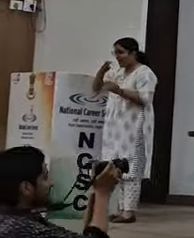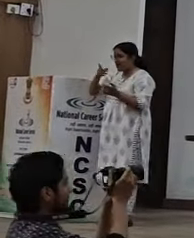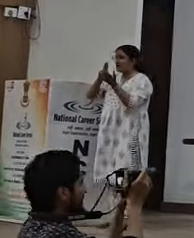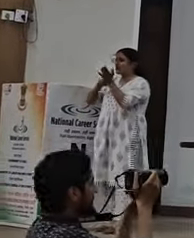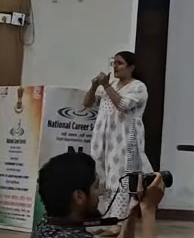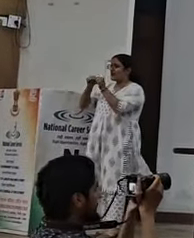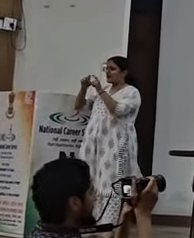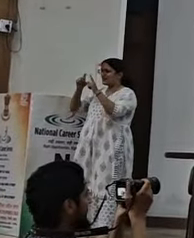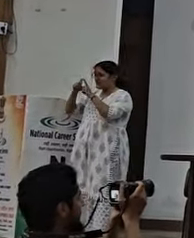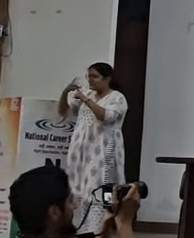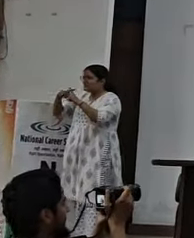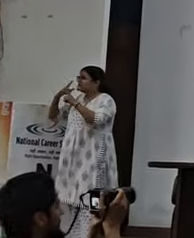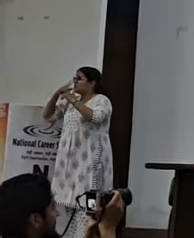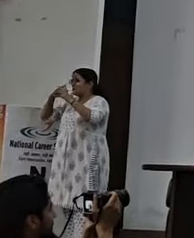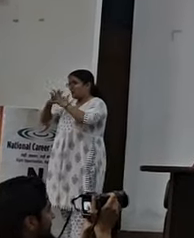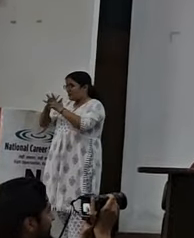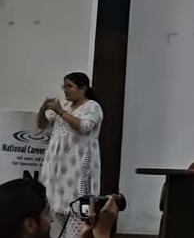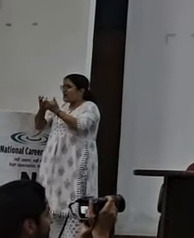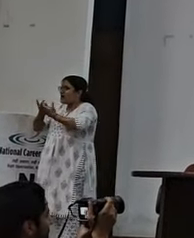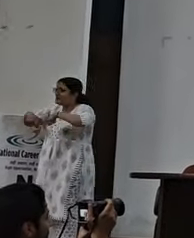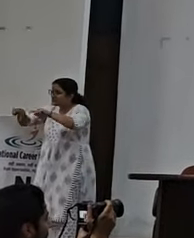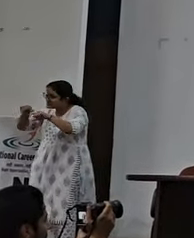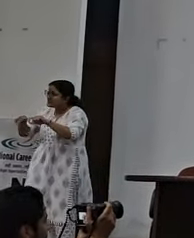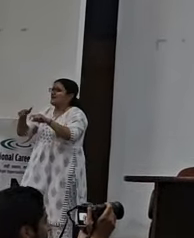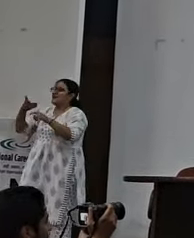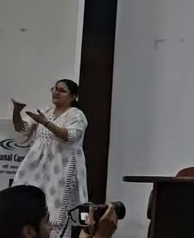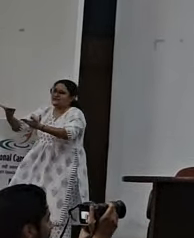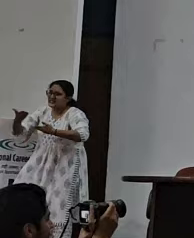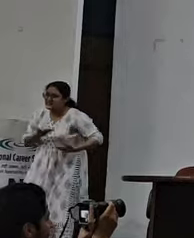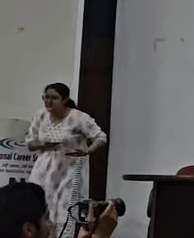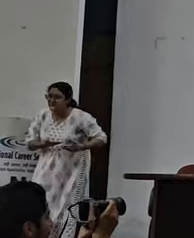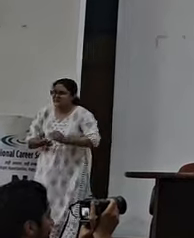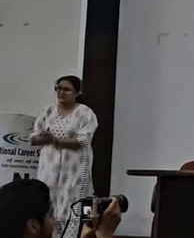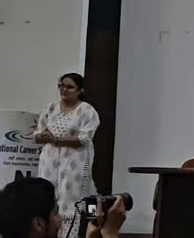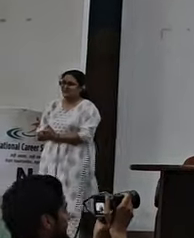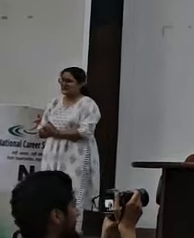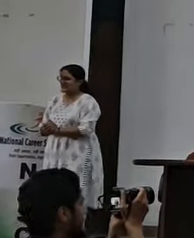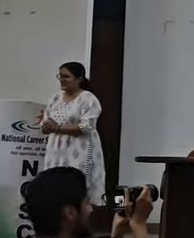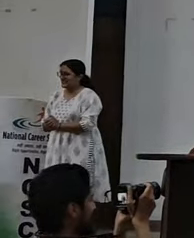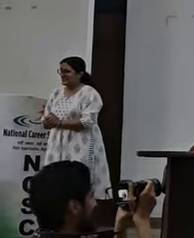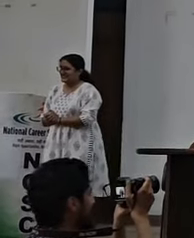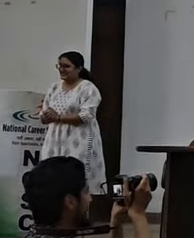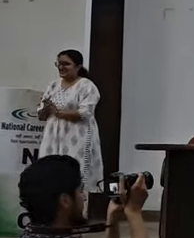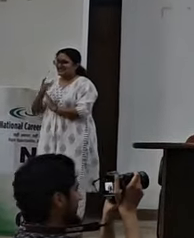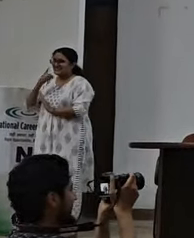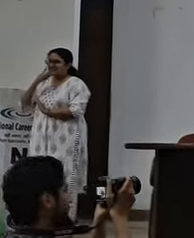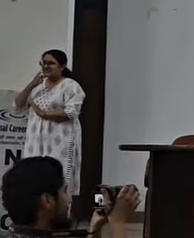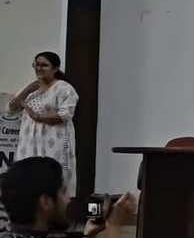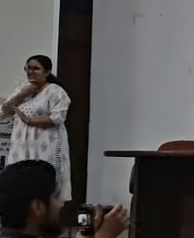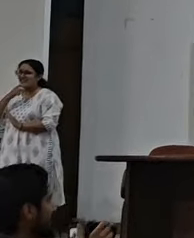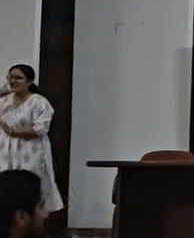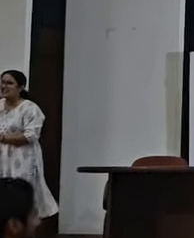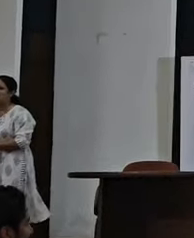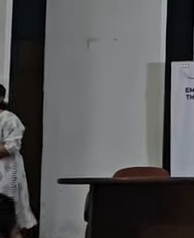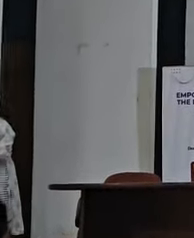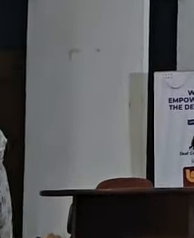इसी के साथ साथ हम मिसेज रीना जैन जी का भी स्वागत करेंगे जो वुमेन्स कमेटी से है और